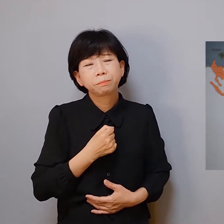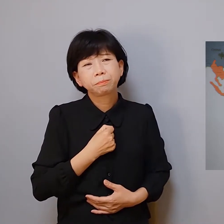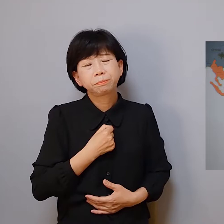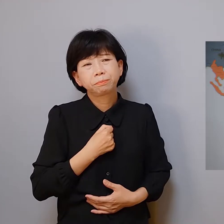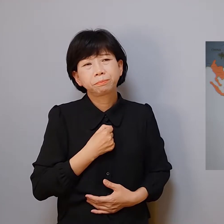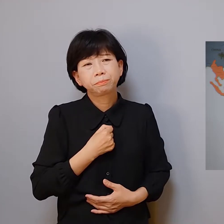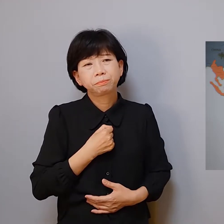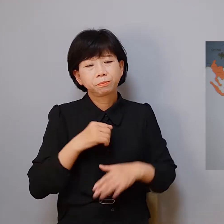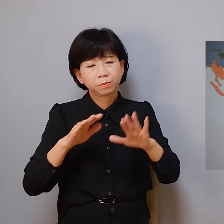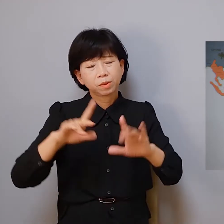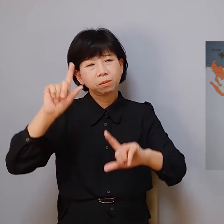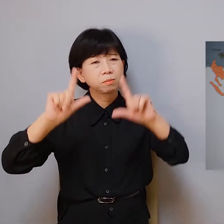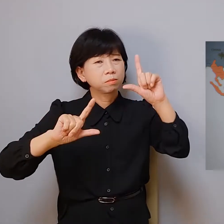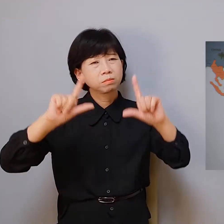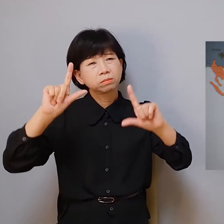답답한 현실에 참 괴롭기만 합니다.